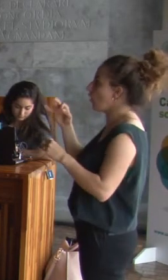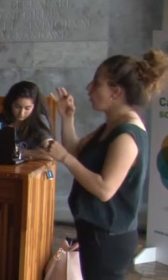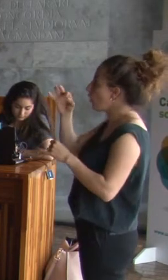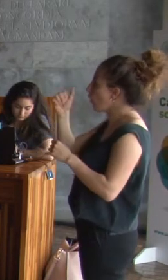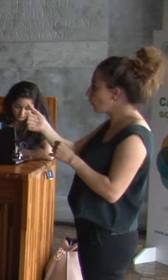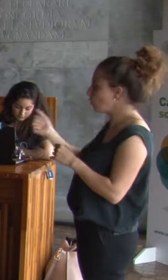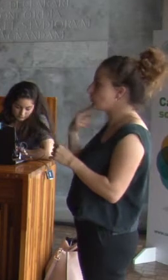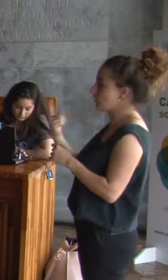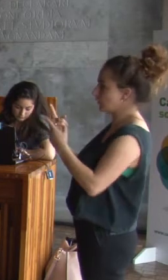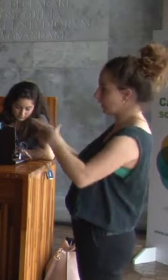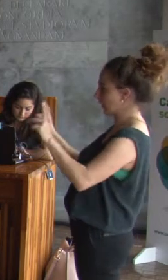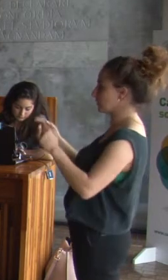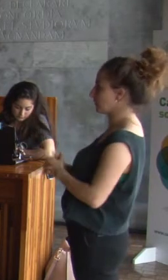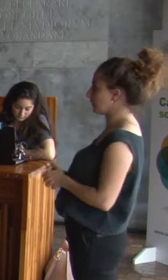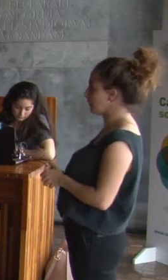diverso.